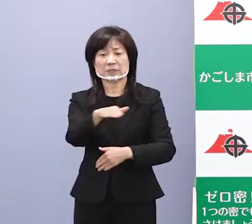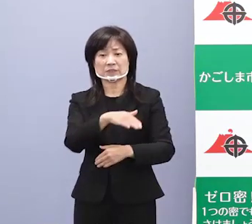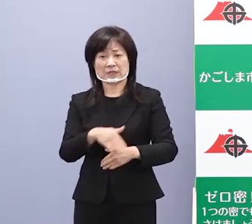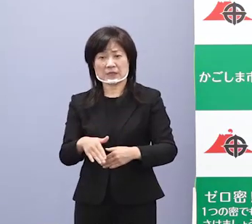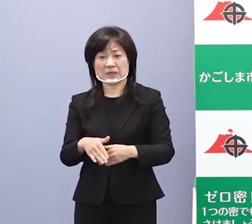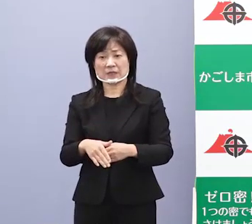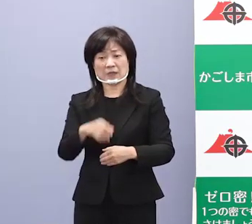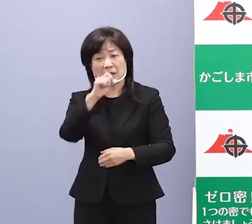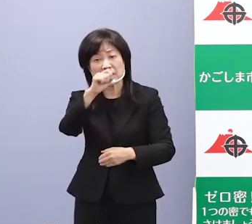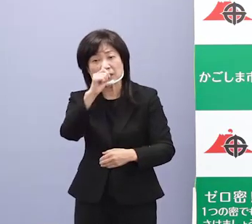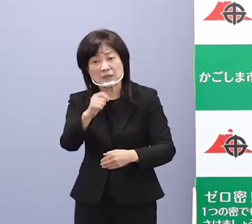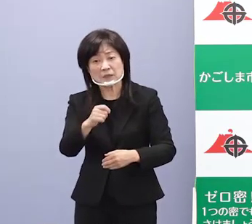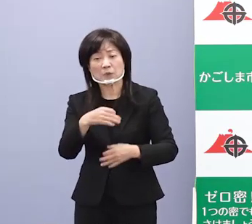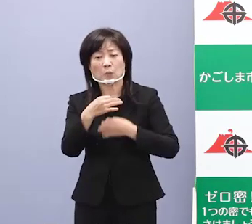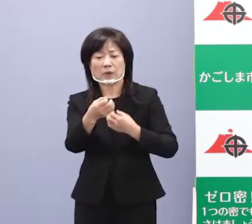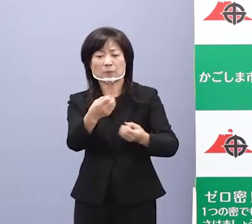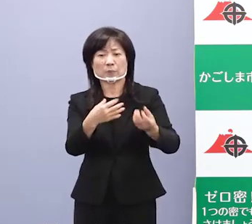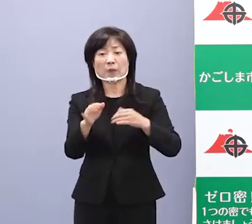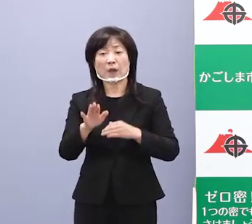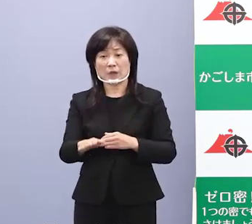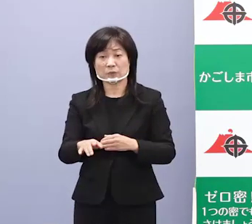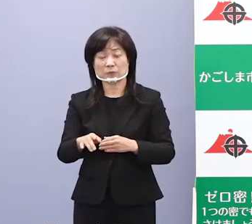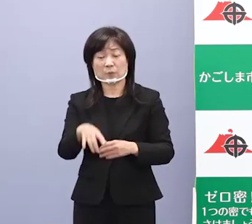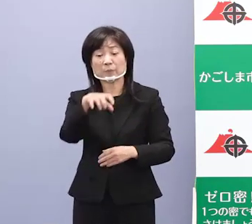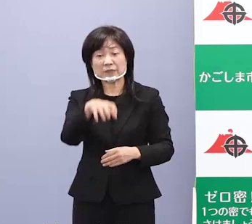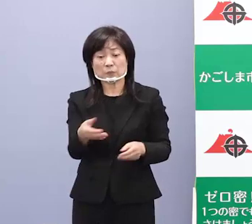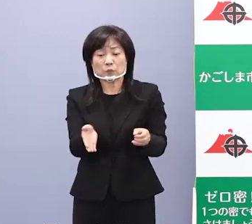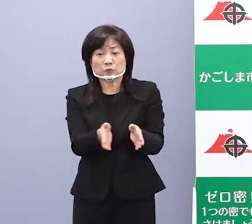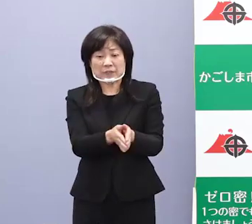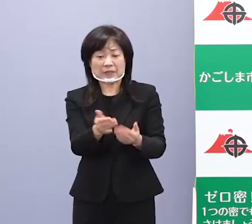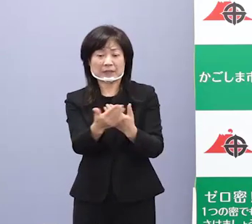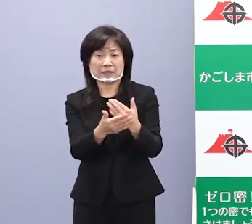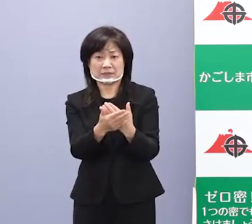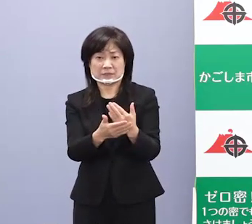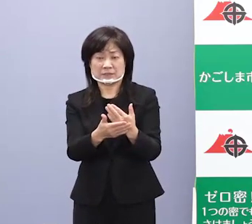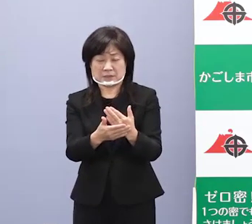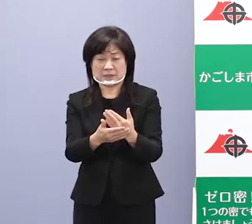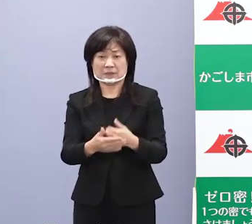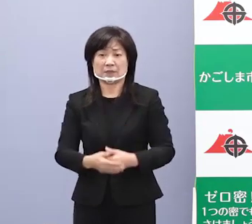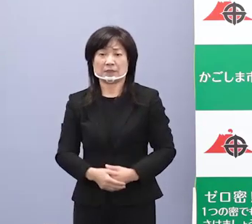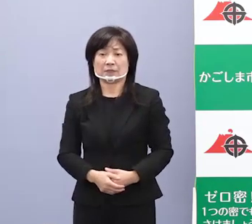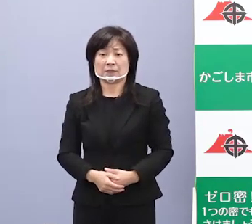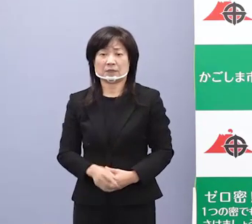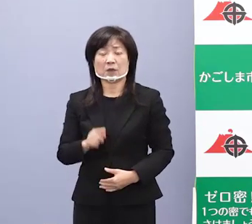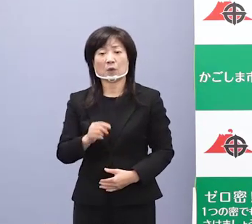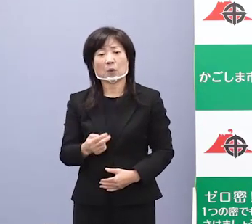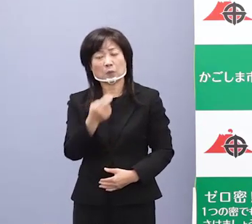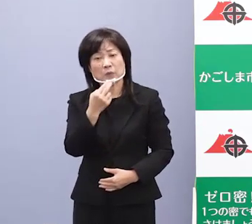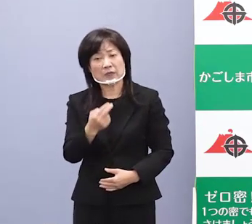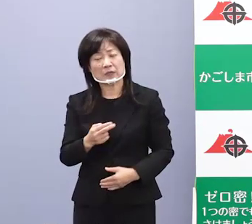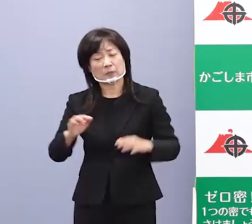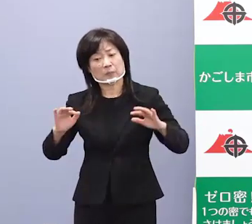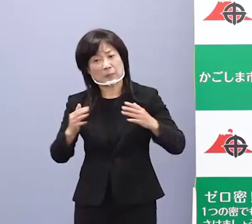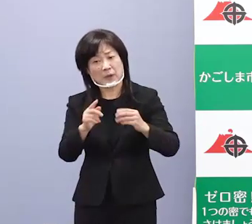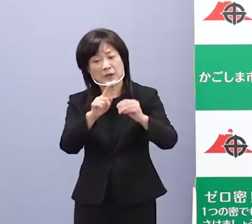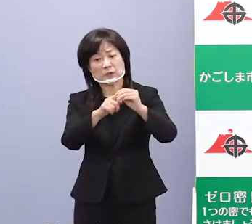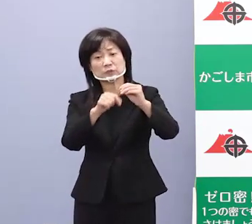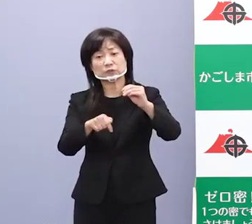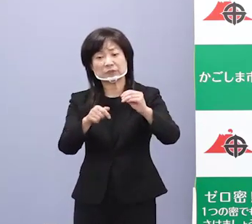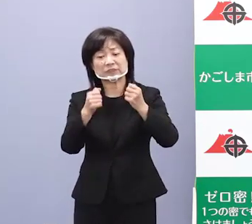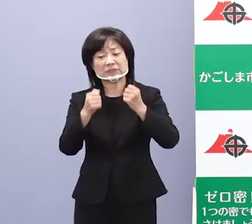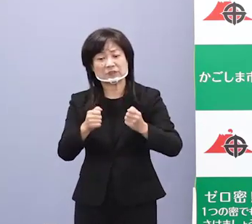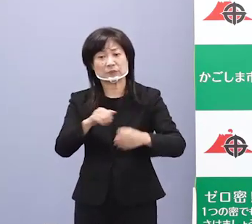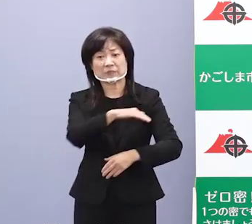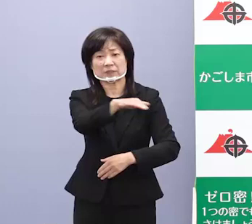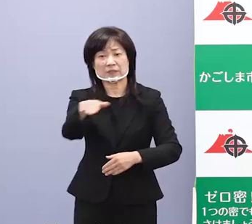迎すべき施設であるということが、まあ、立地も含めて大事でありますので、まあ、そういった、まあ、雰囲気といいますか、まあ、中心市街地の方々が